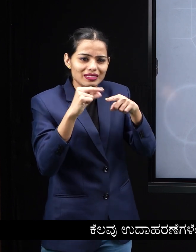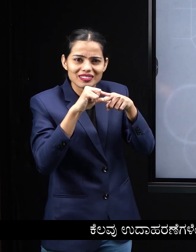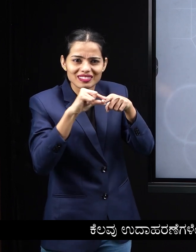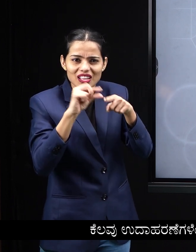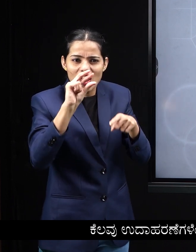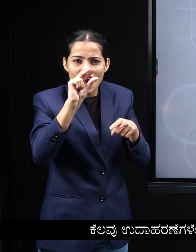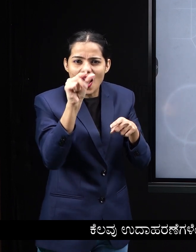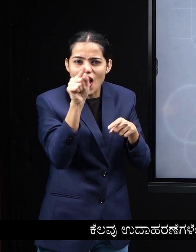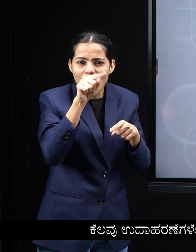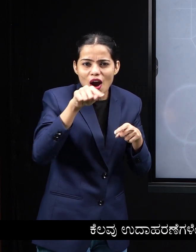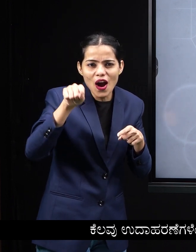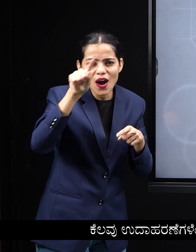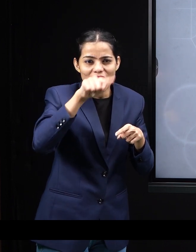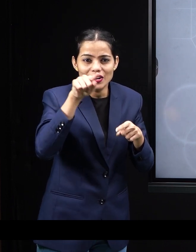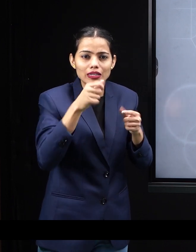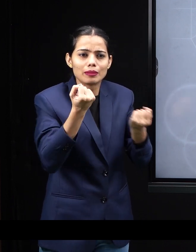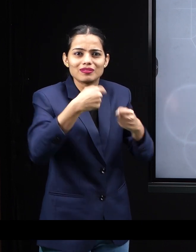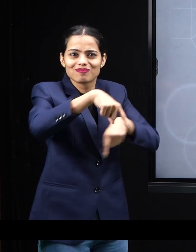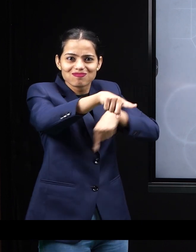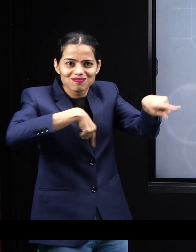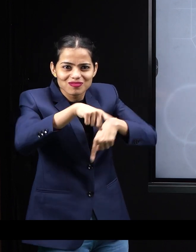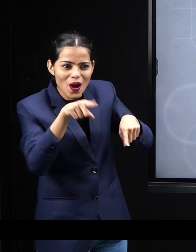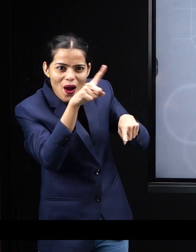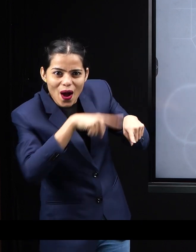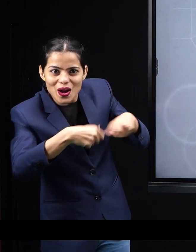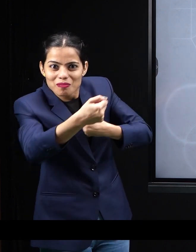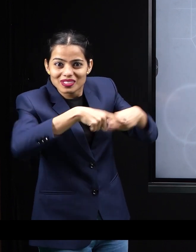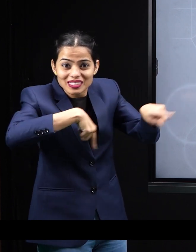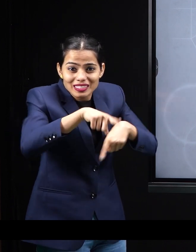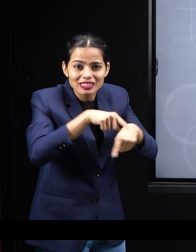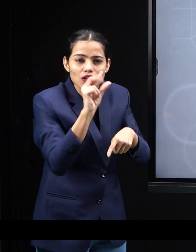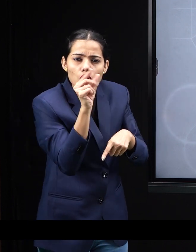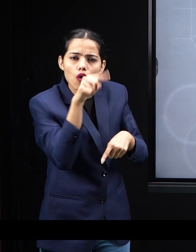ಕಾರ್ಟ್ವೀಲ್, ಉಂಗುರ, ವಾಹನ ಚಕ್ರ, ನಾಣ್ಯಗಳು ಇತ್ಯಾದಿ.